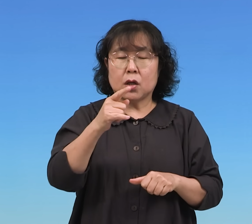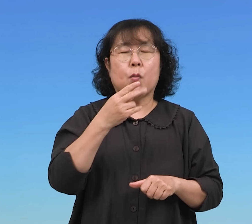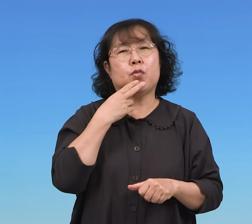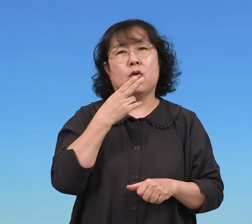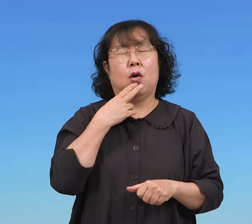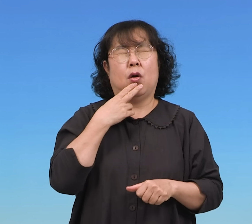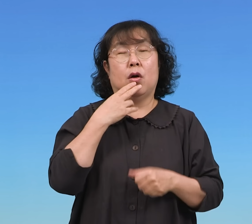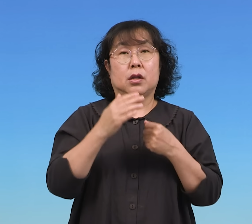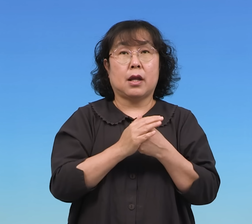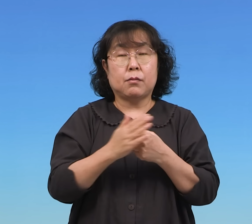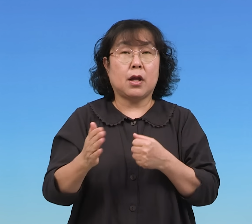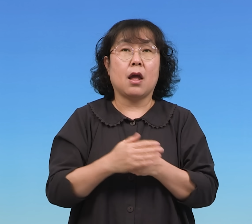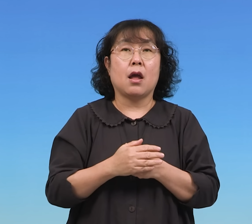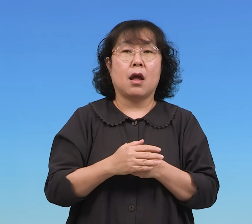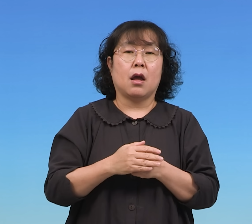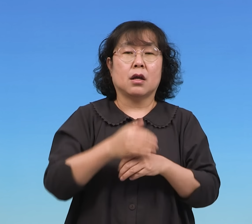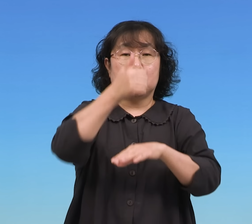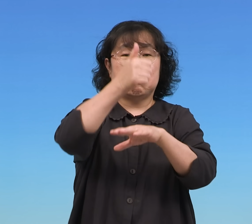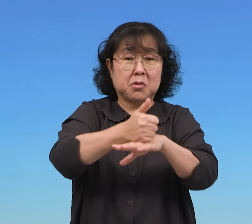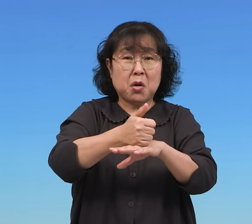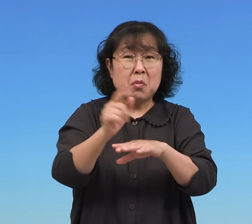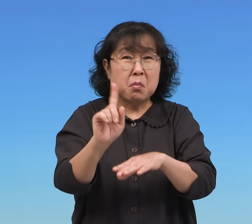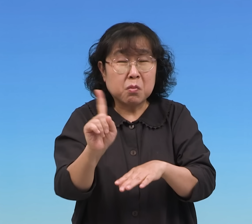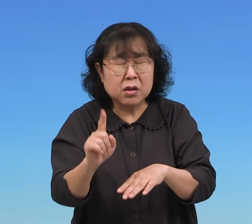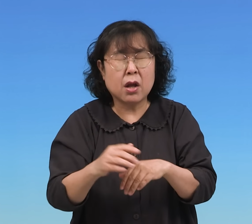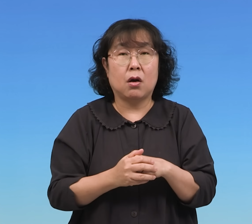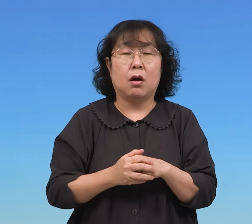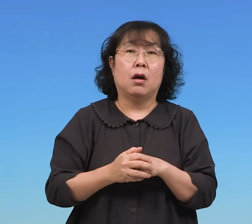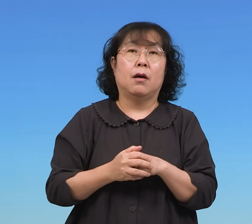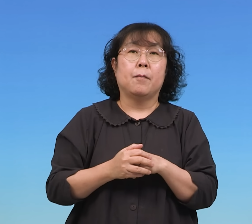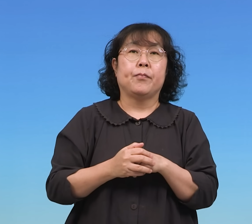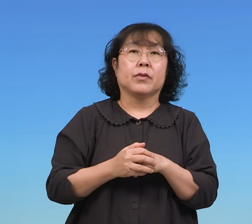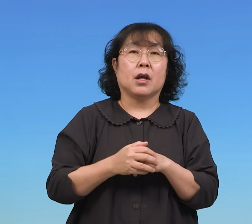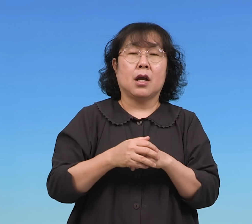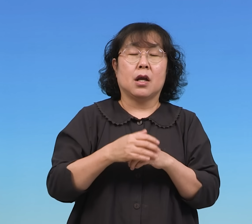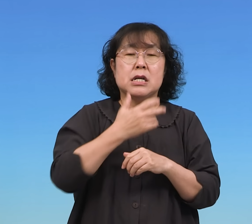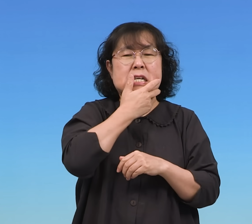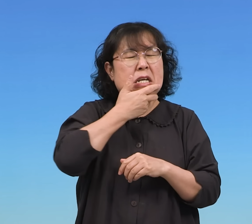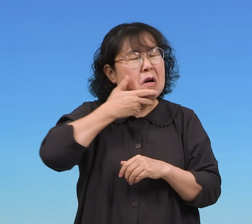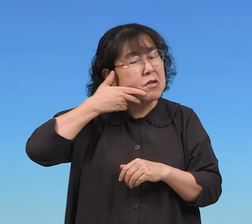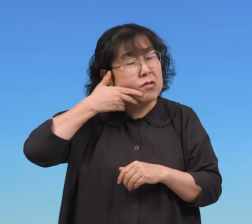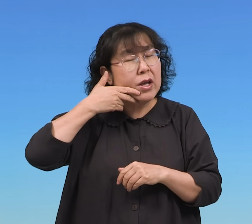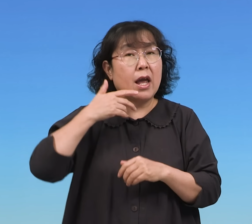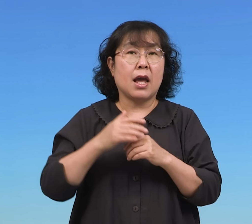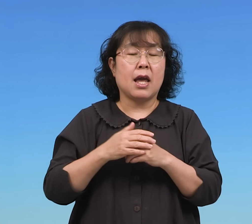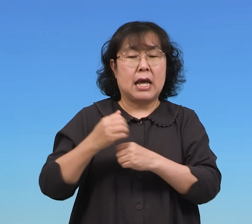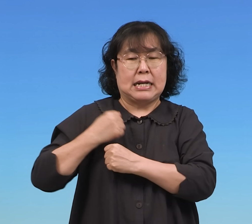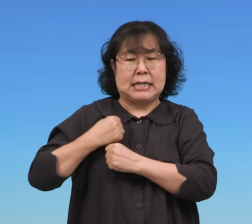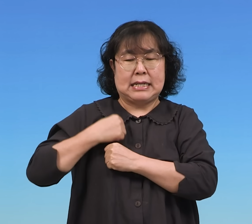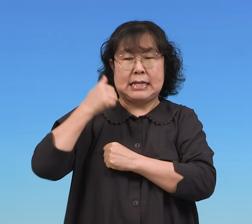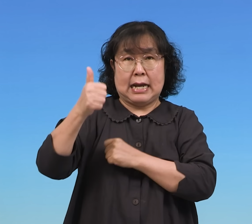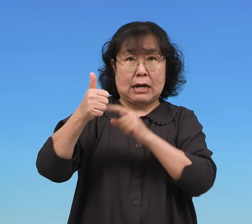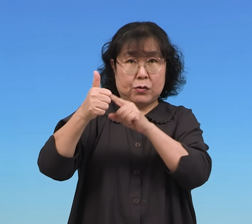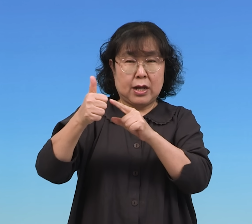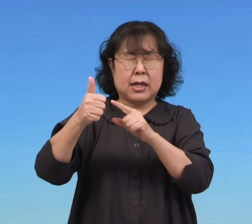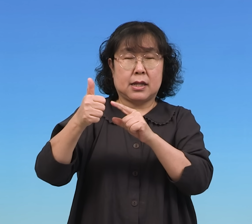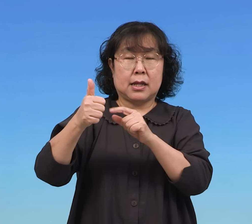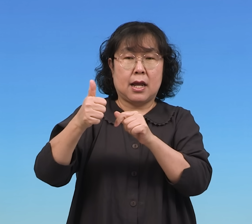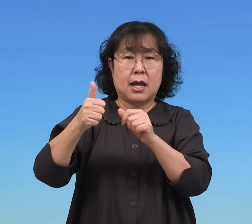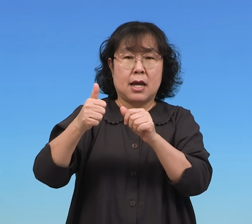그게 없으니까, 그래서 어떻게 됐습니까? 나중에는 그가 이제 영국의 웰링턴 장군이 이끄는